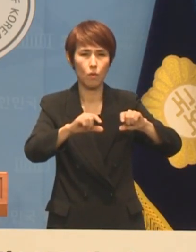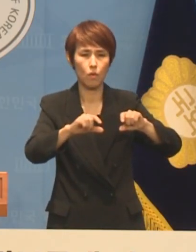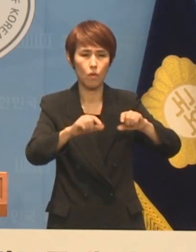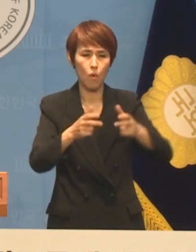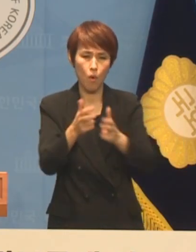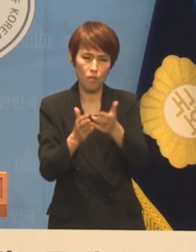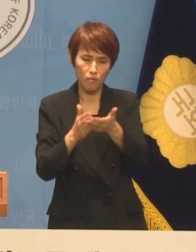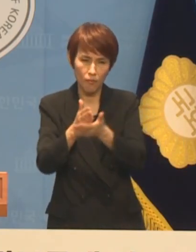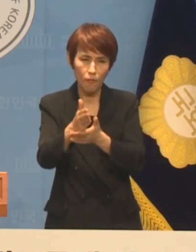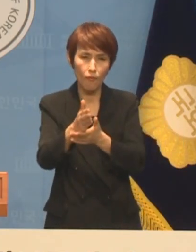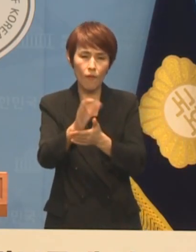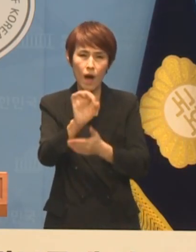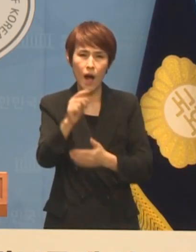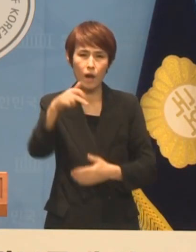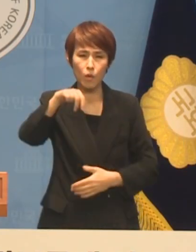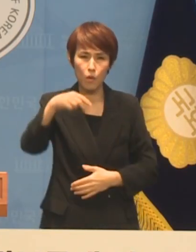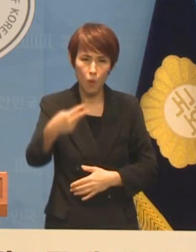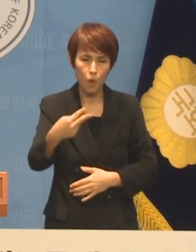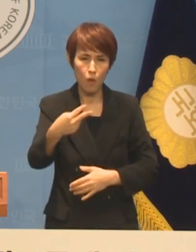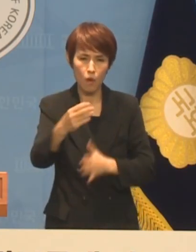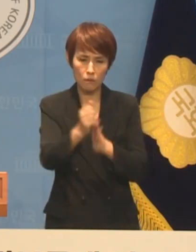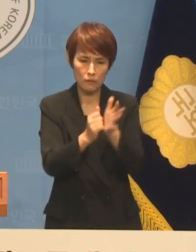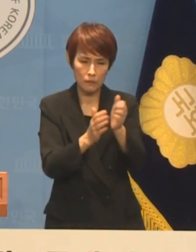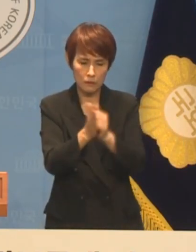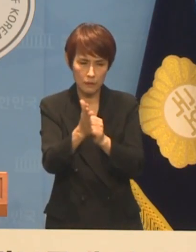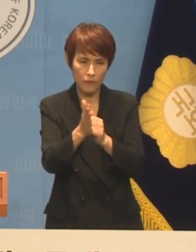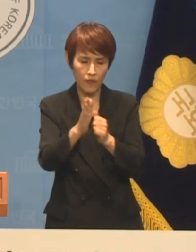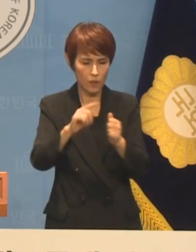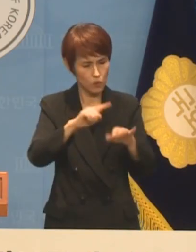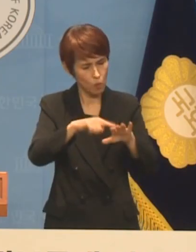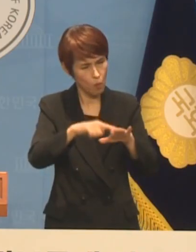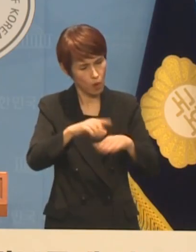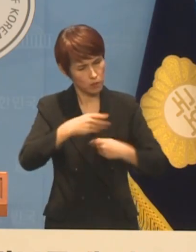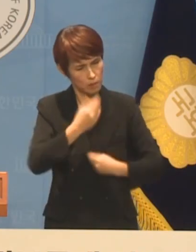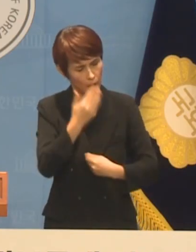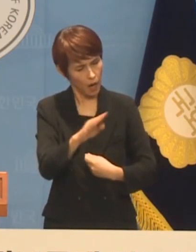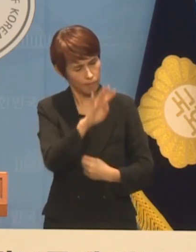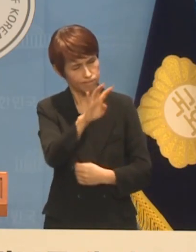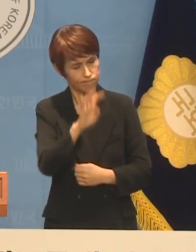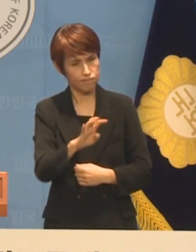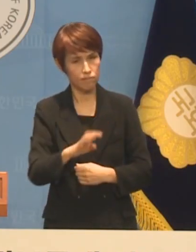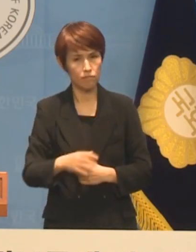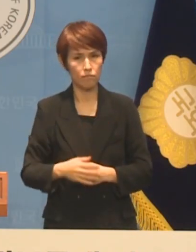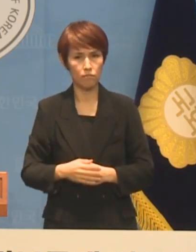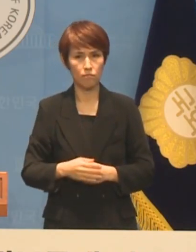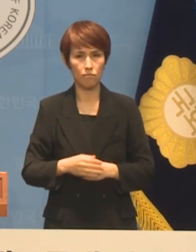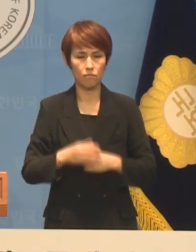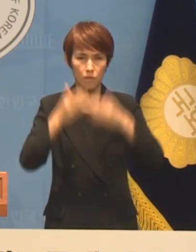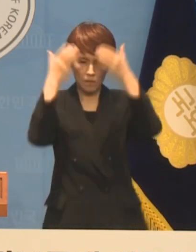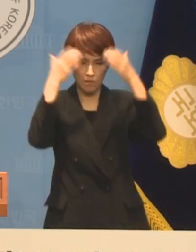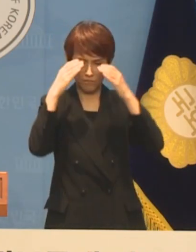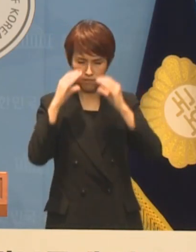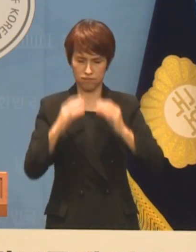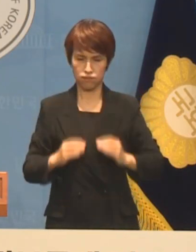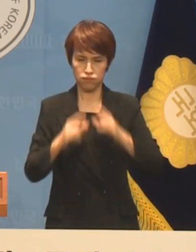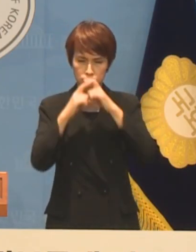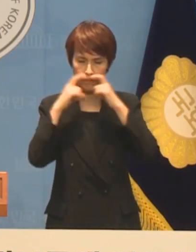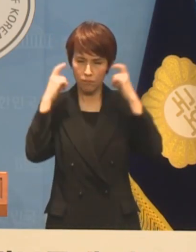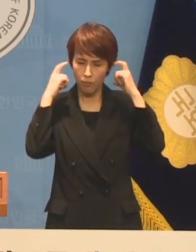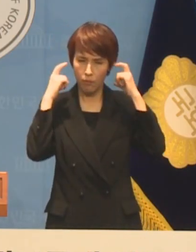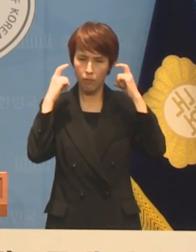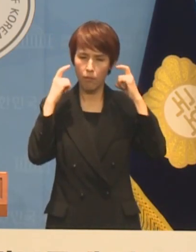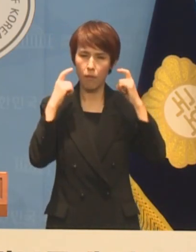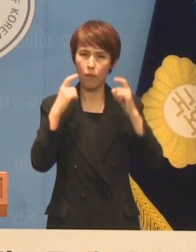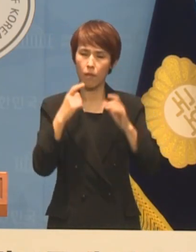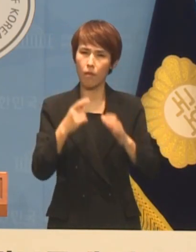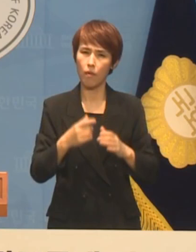장갑 낀 손으로 만질 때 손은 보호될 수 있는지, 지급된 방진복과 면 마스크만으로도